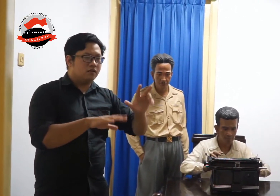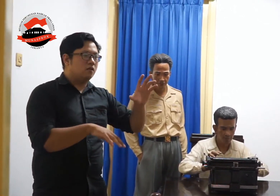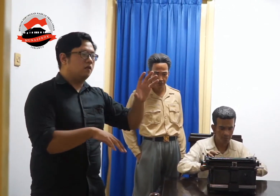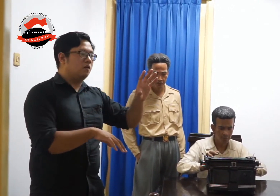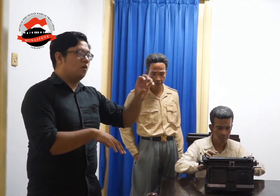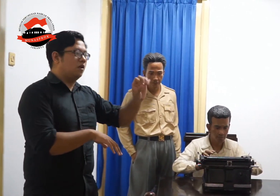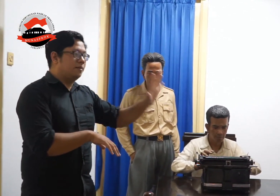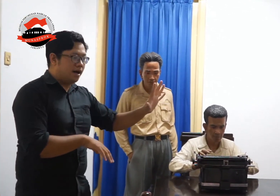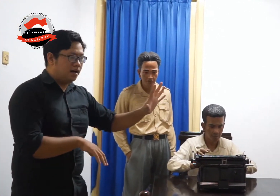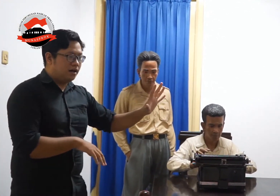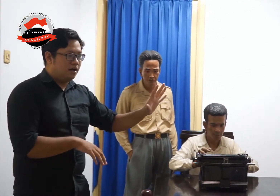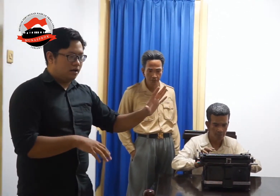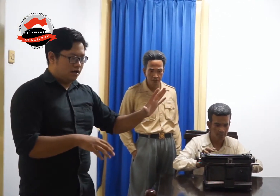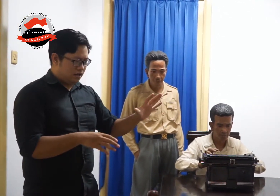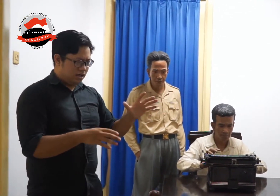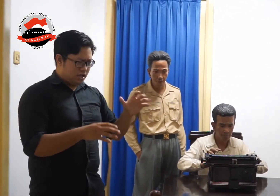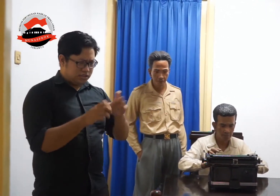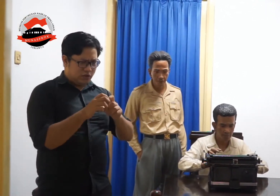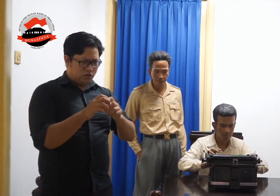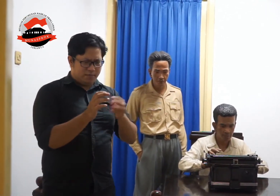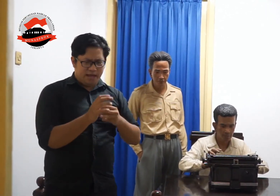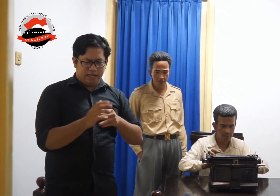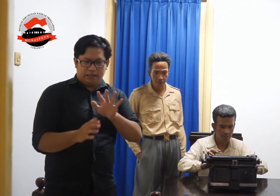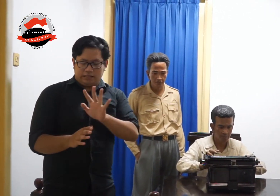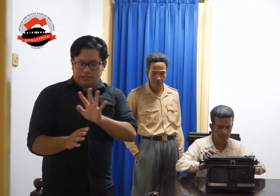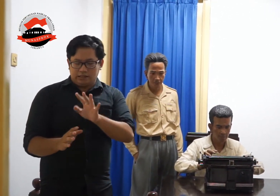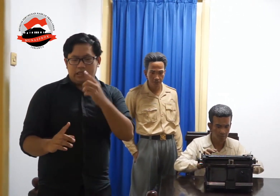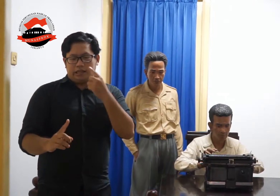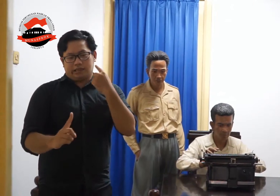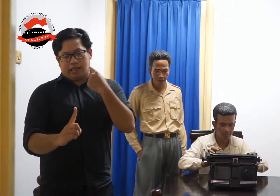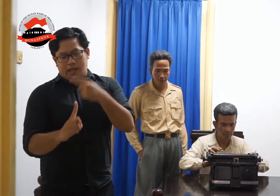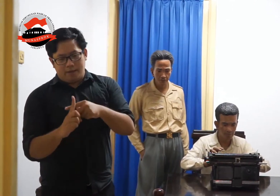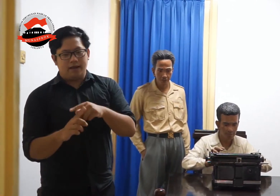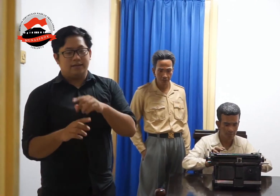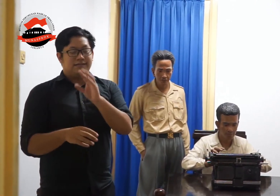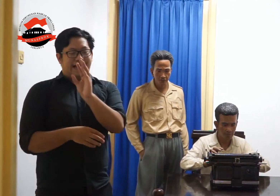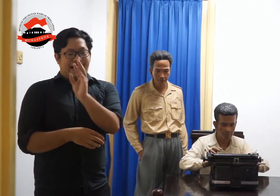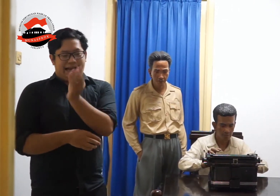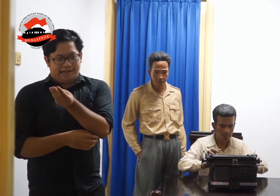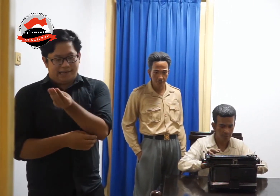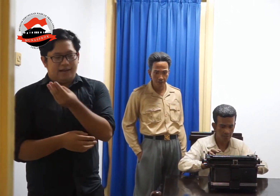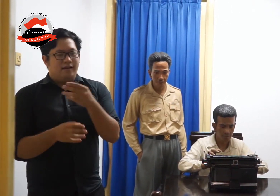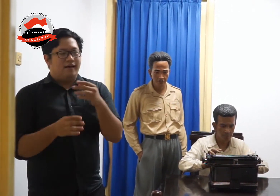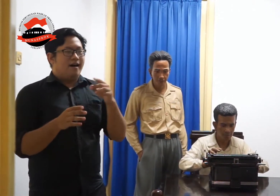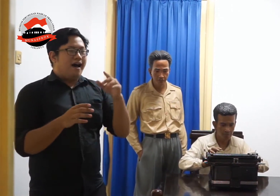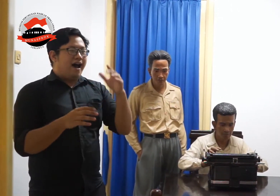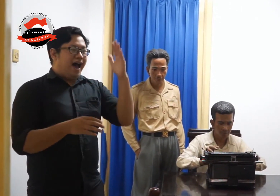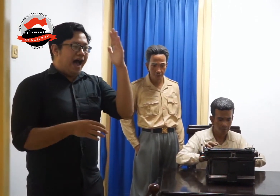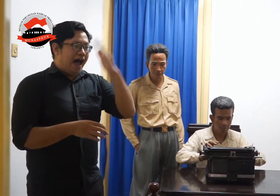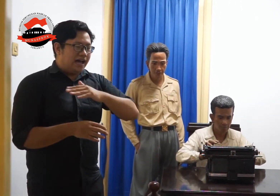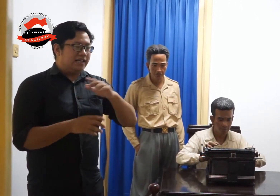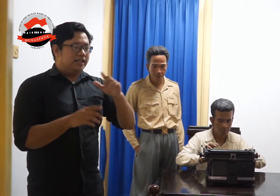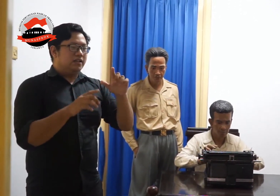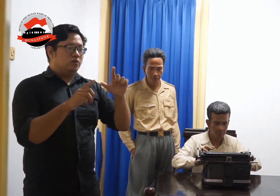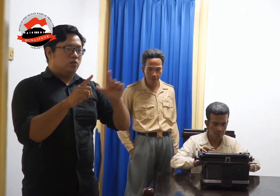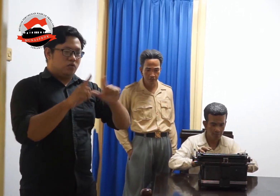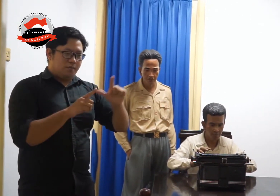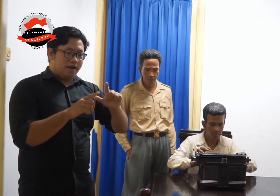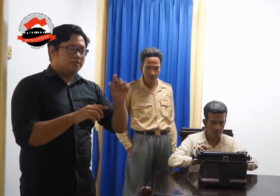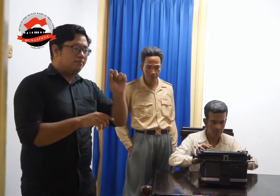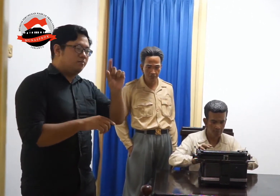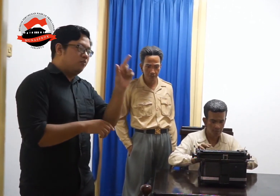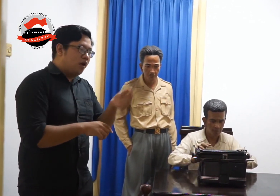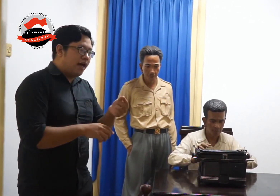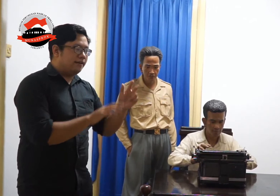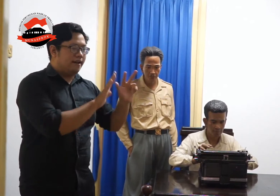17805. Nah, oleh Sayuti Melik ditambah jadi Jakarta hari 17